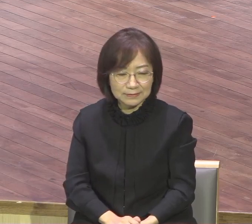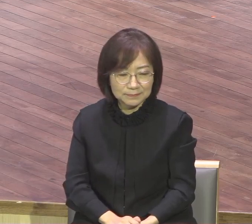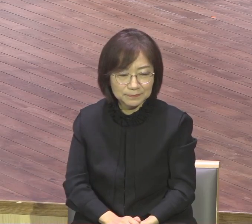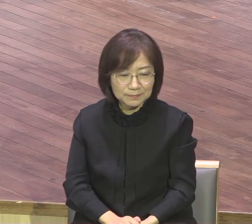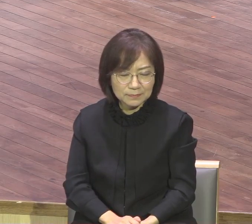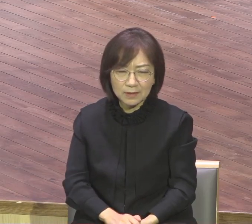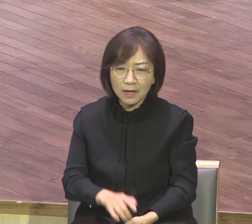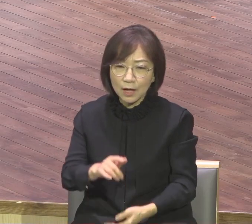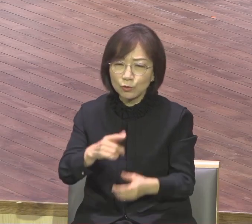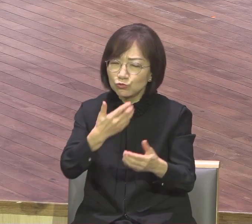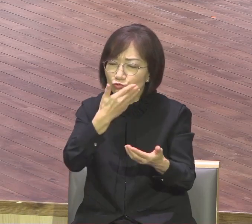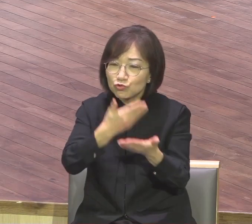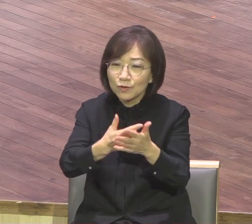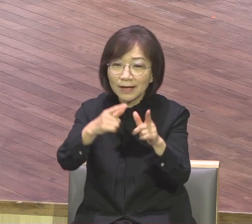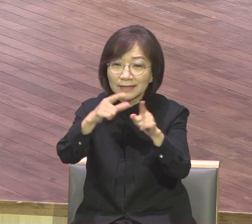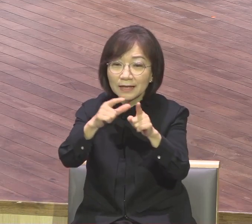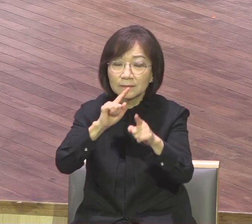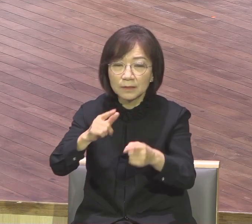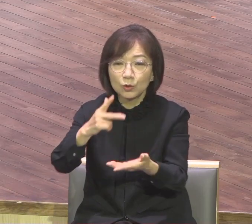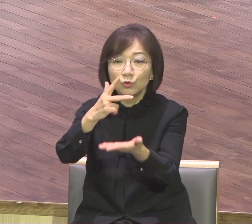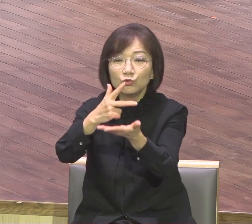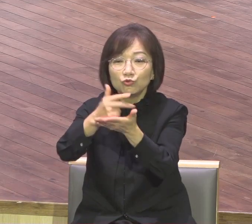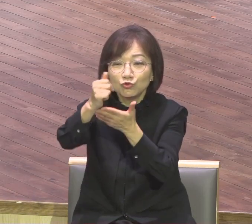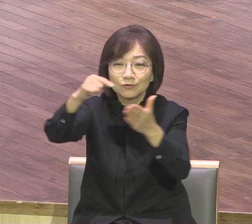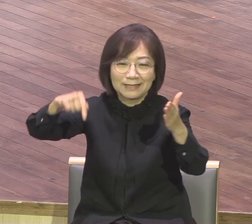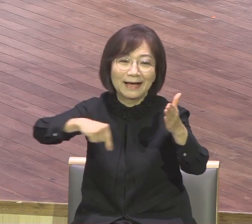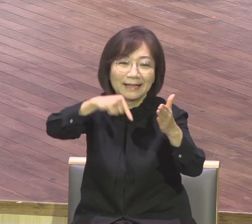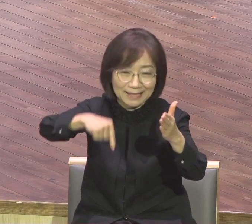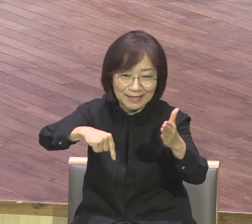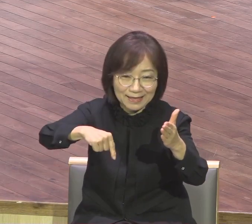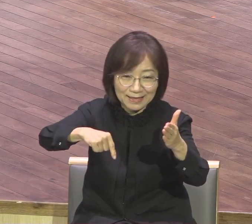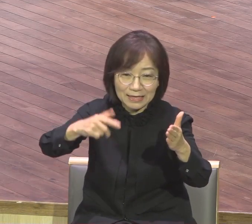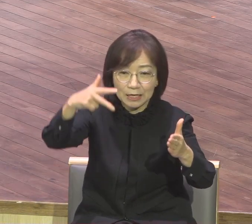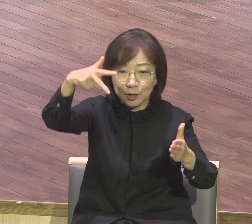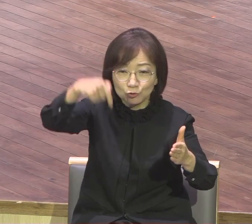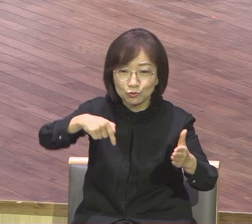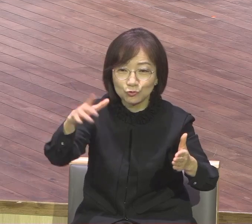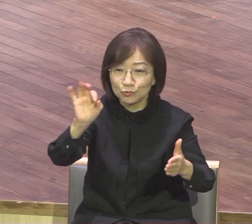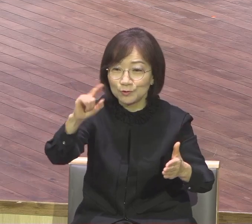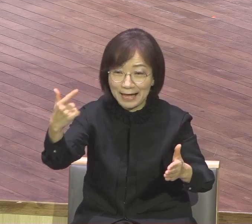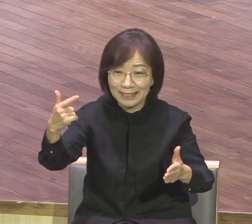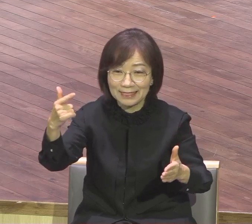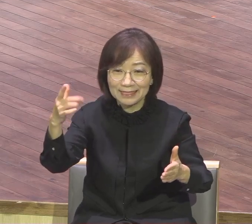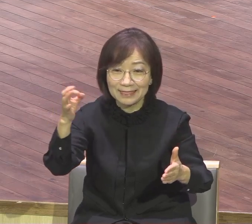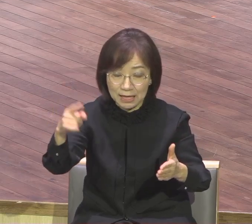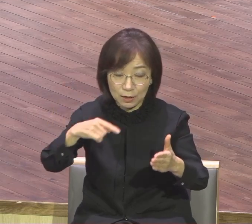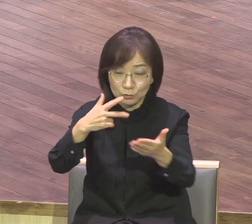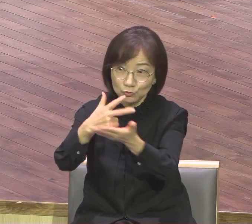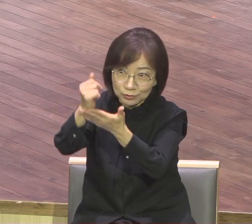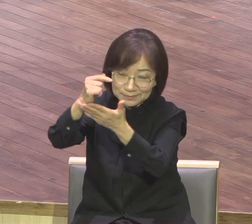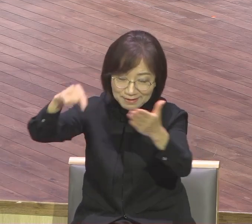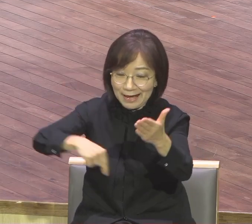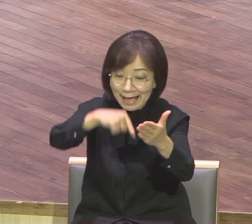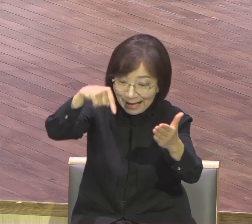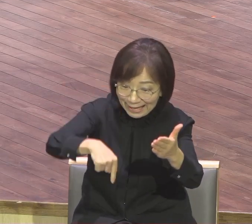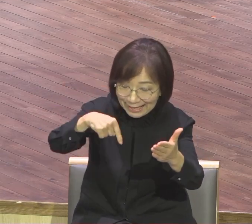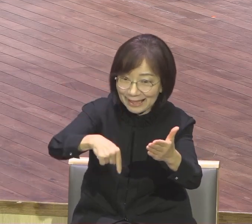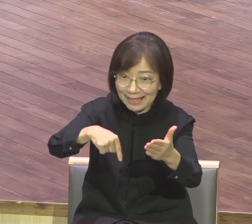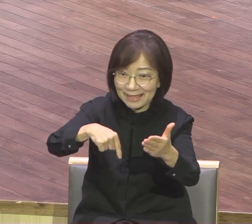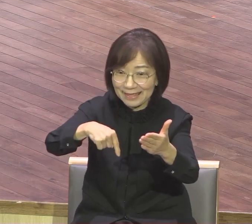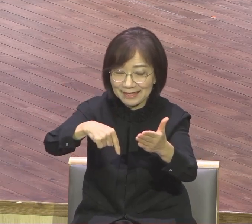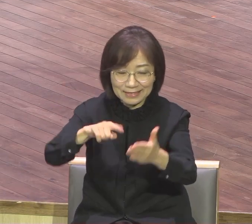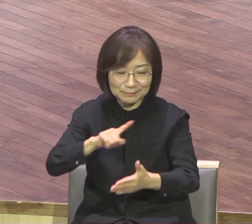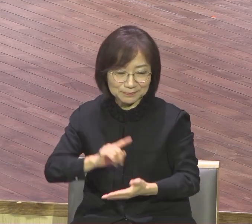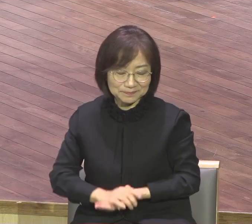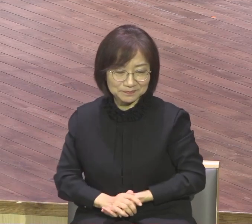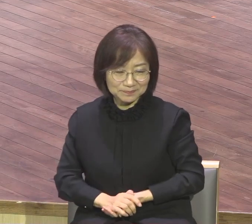주 안에라는 말이 나옵니다. Sale la palabra en el Señor. 헬라말로 en kerio라고 합니다. En griego quiere decir en kerio.